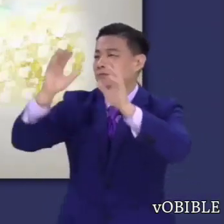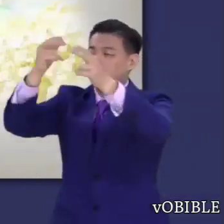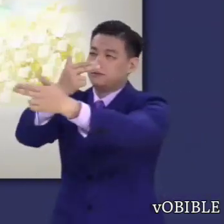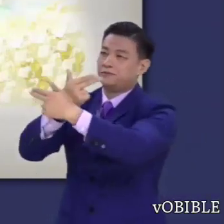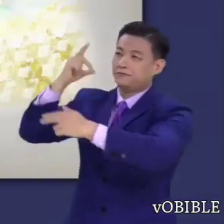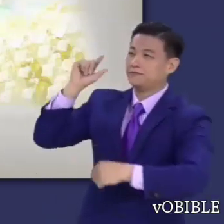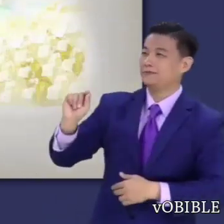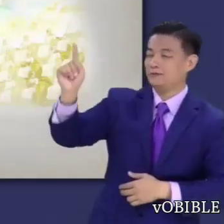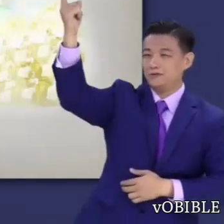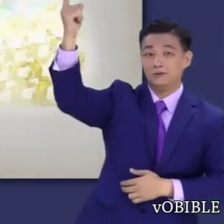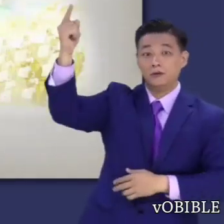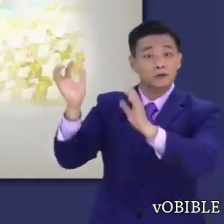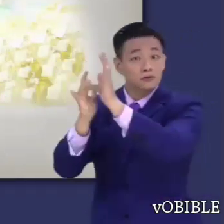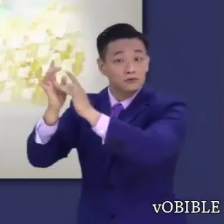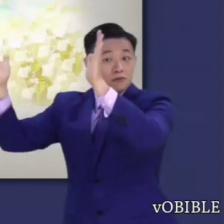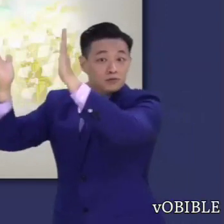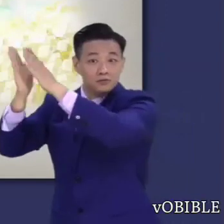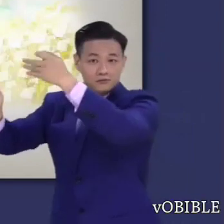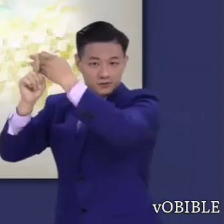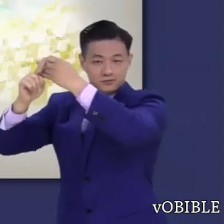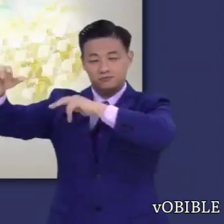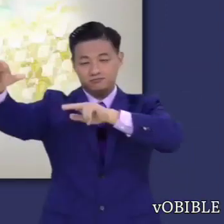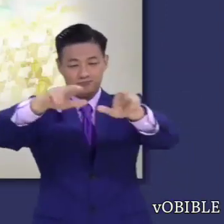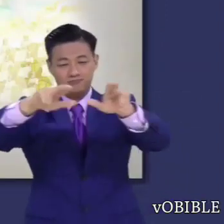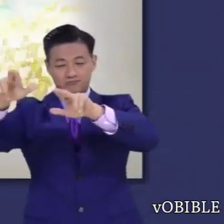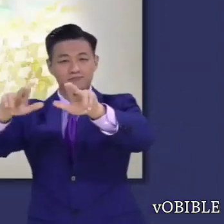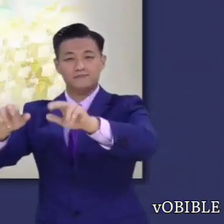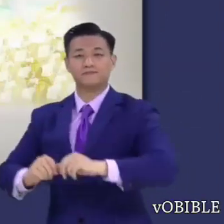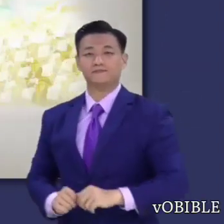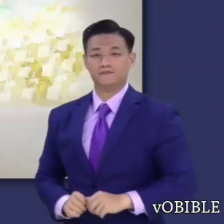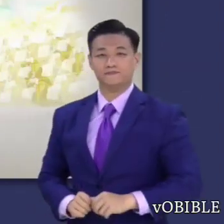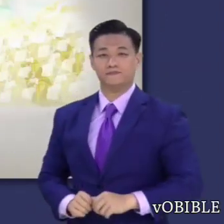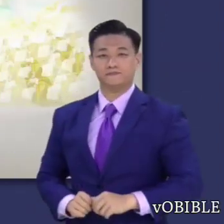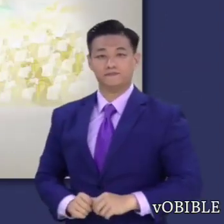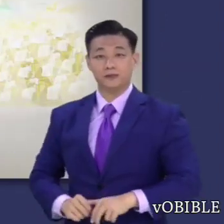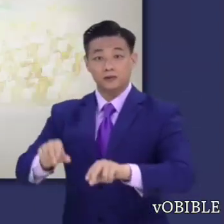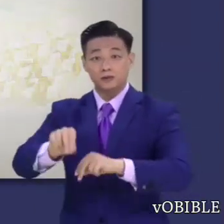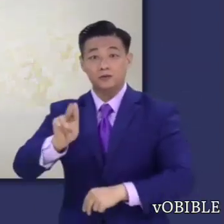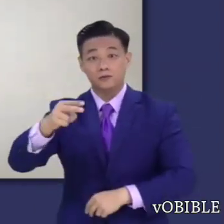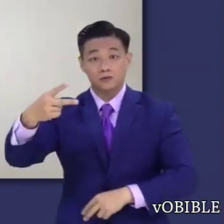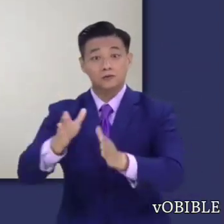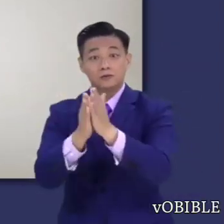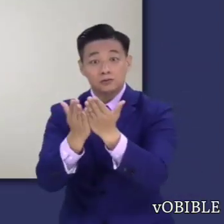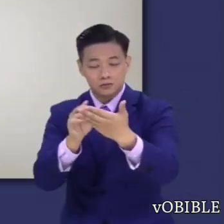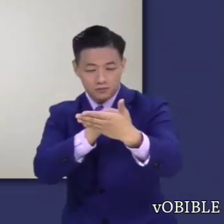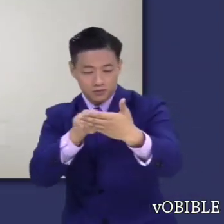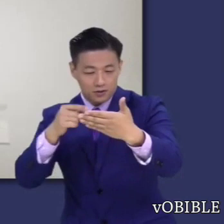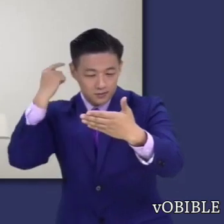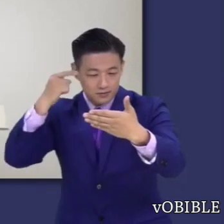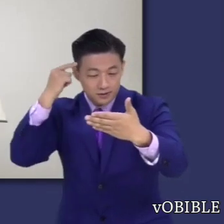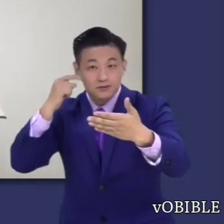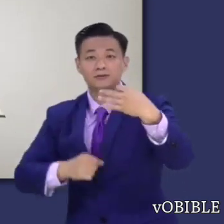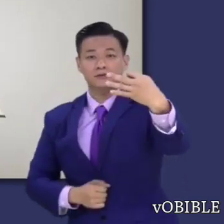徒能取得完满的奖赏，包括跟基督一起在王国里施行统治。你读